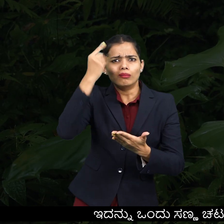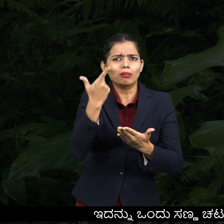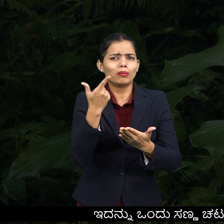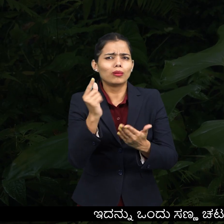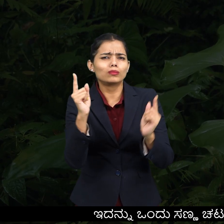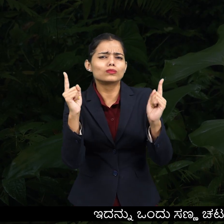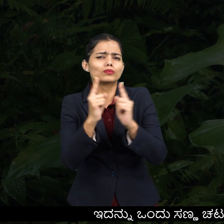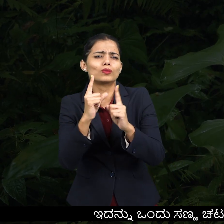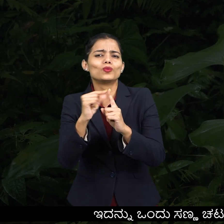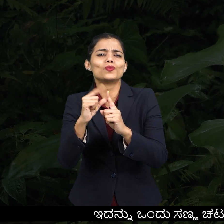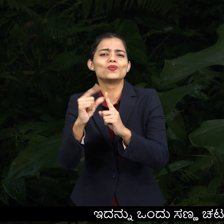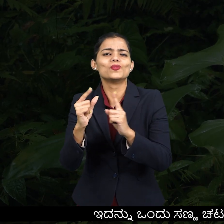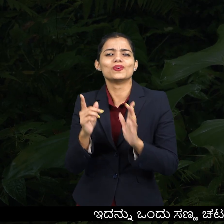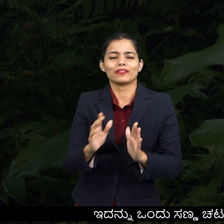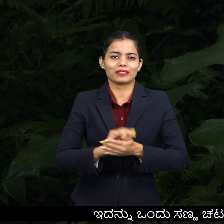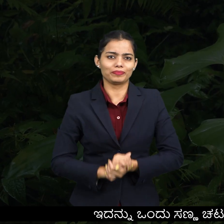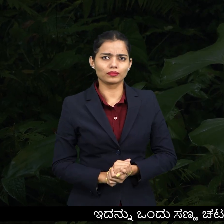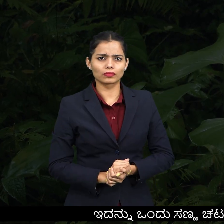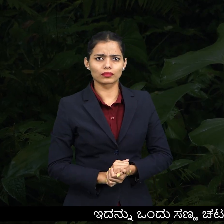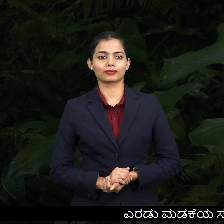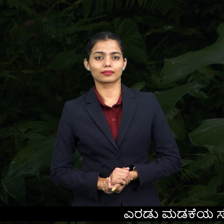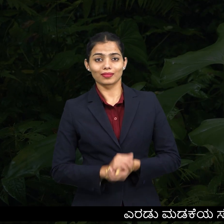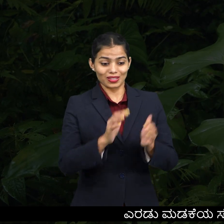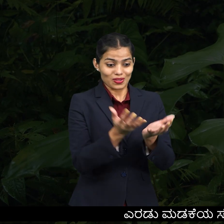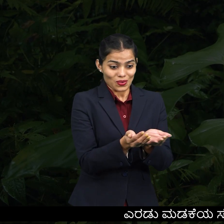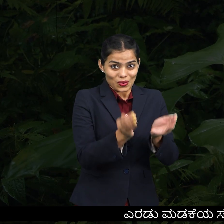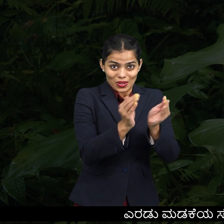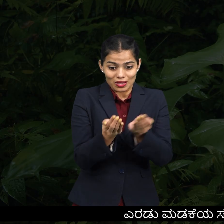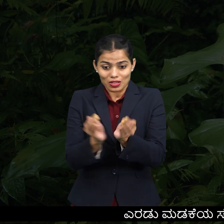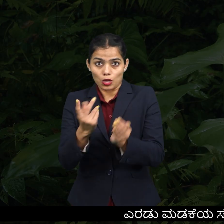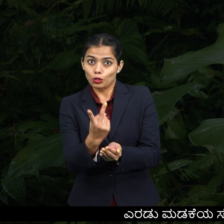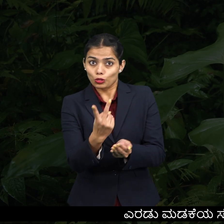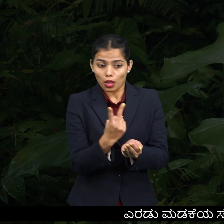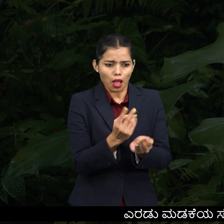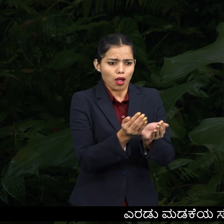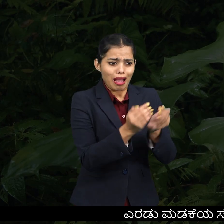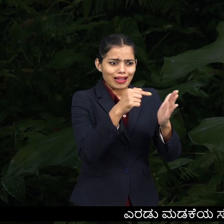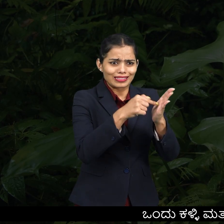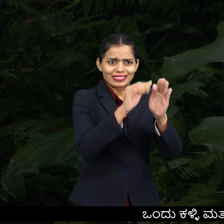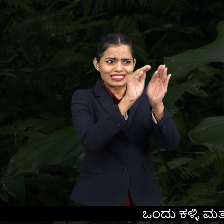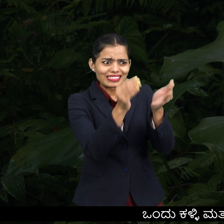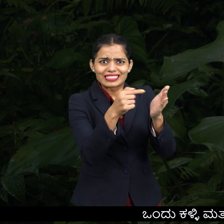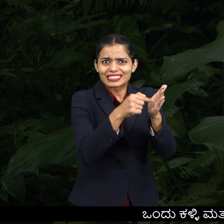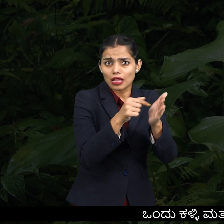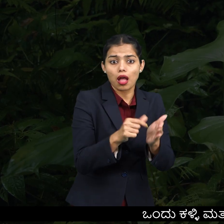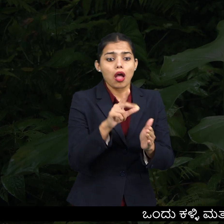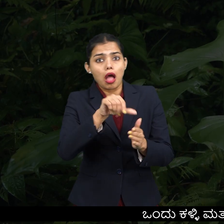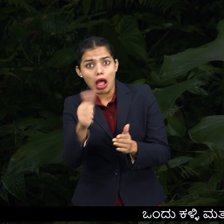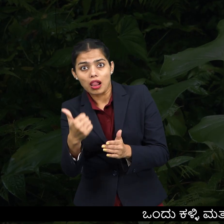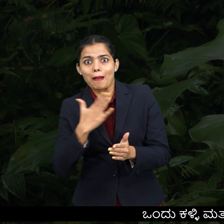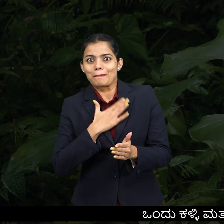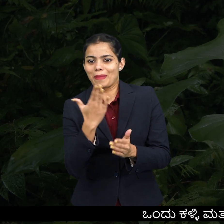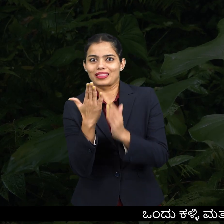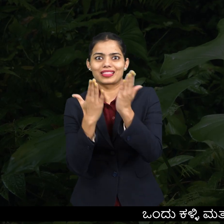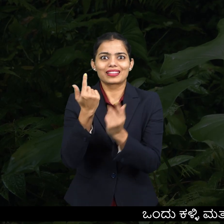ಇದನ್ನು ಒಂದು ಸಣ್ಣ ಚಟುವಟಿಕೆಯೊಂದಿಗೆ ಕಲಿಯೋಣ. 2 ಮಡಕೆಯ ಸಸ್ಯಗಳನ್ನು ತೆಗೆದುಕೊಳ್ಳಿ. ಒಂದು ಕಳ್ಳಿ